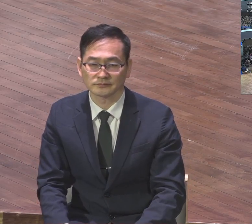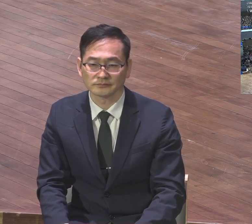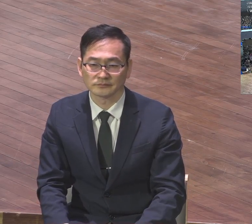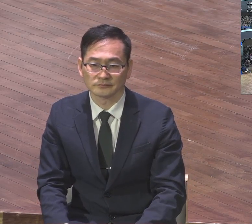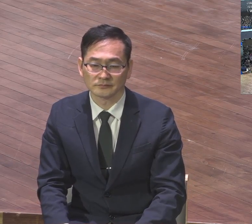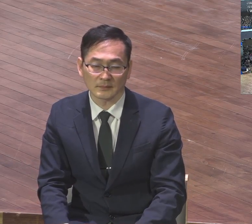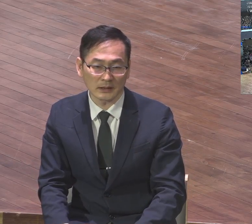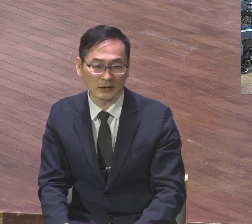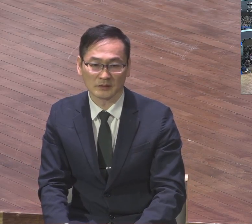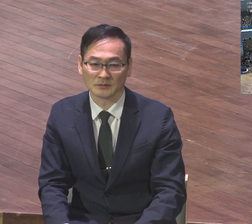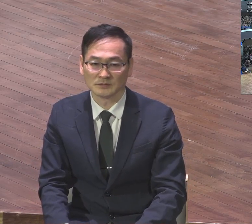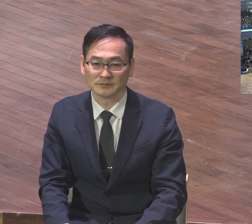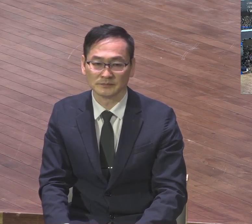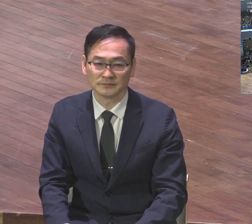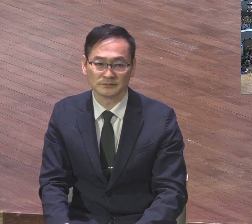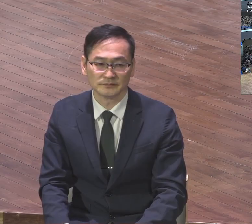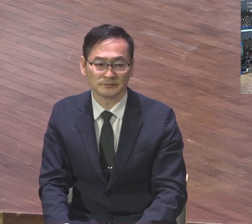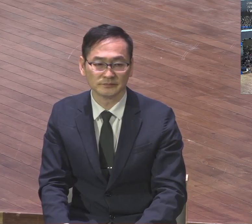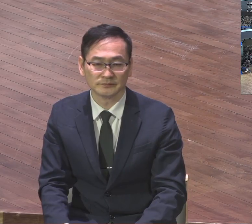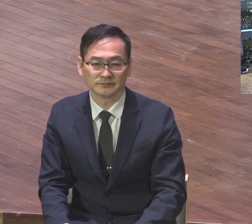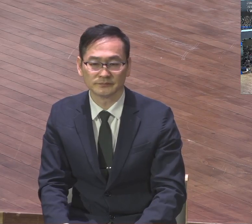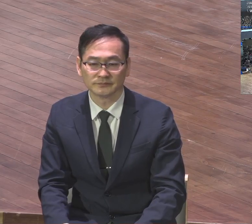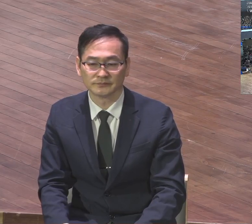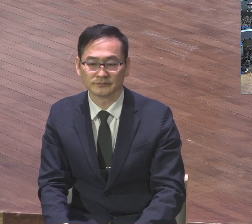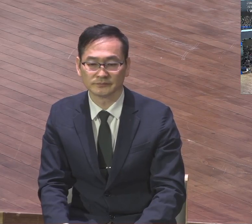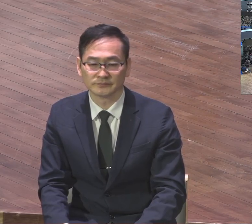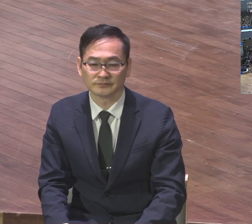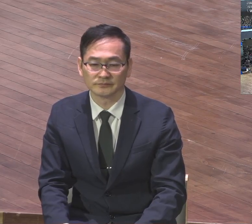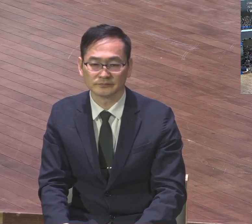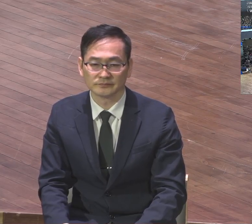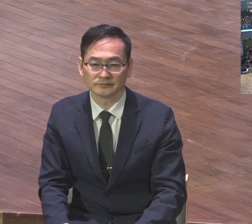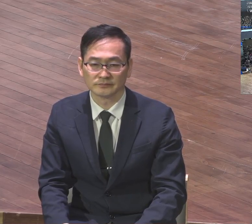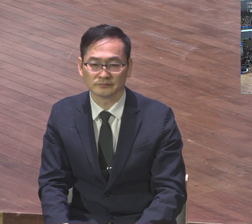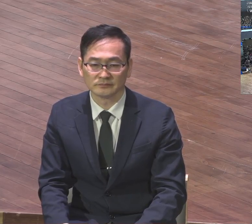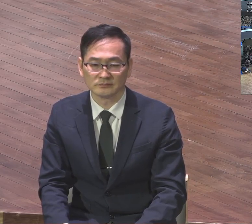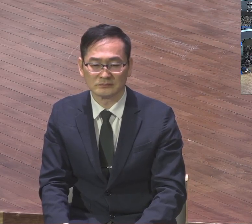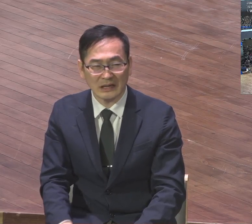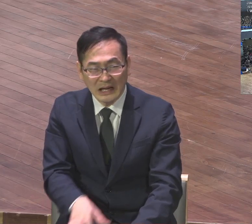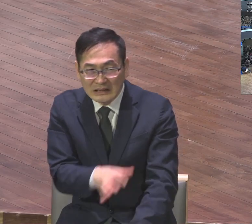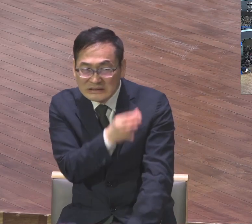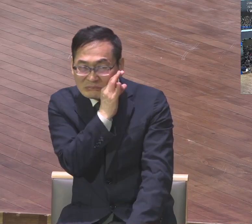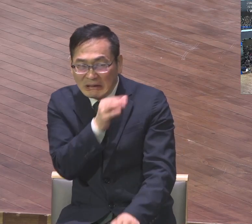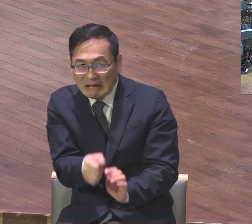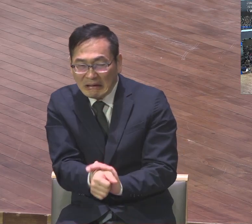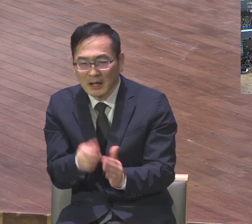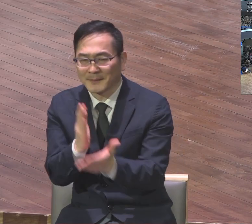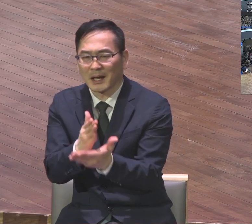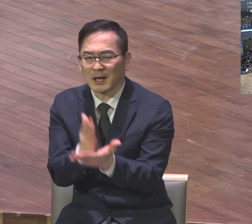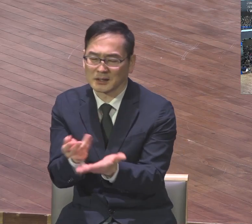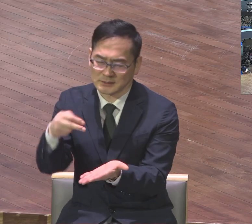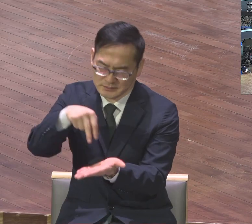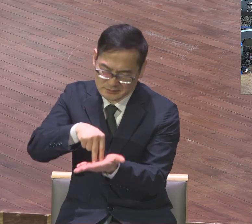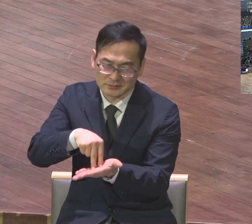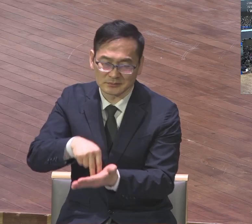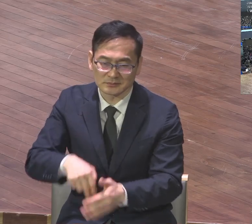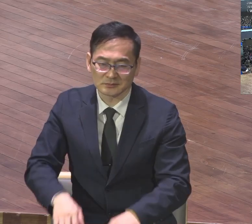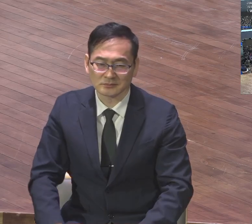보다가 여러분 영생 놓치면 어떻게 할 거예요? 다 일어났네요. 많이